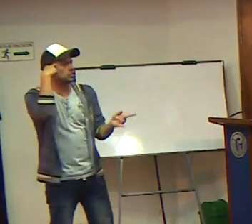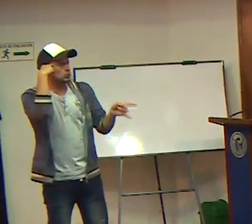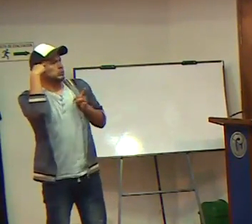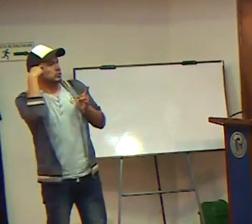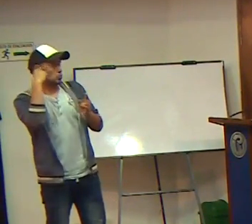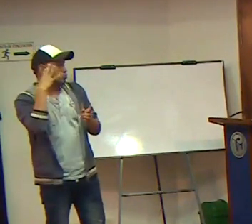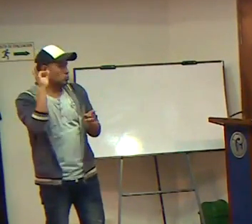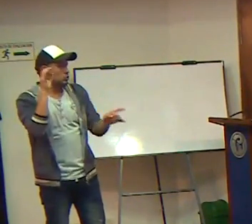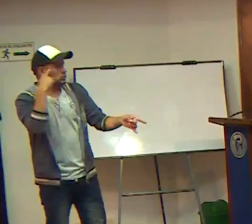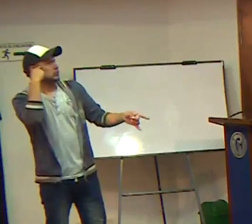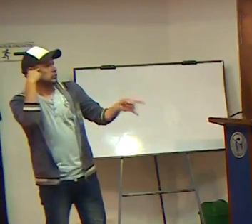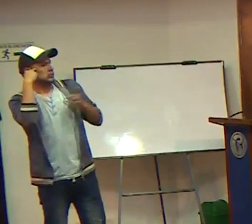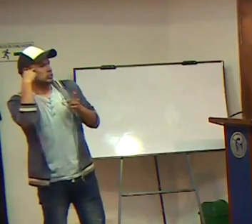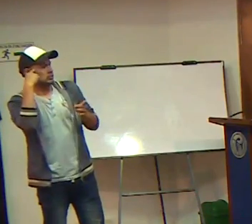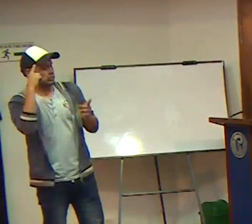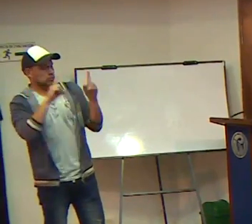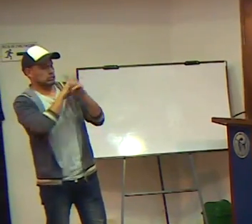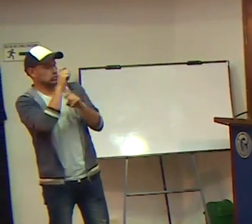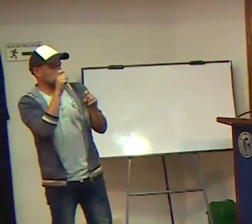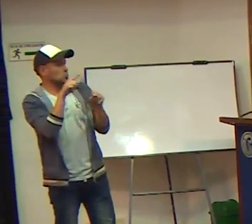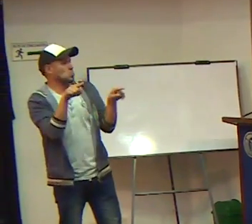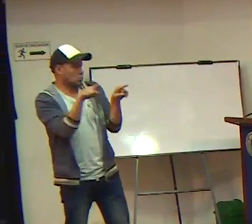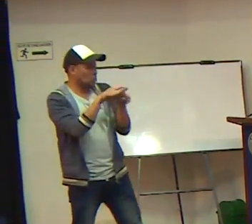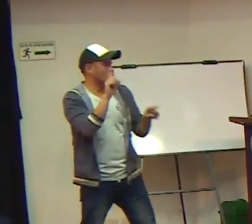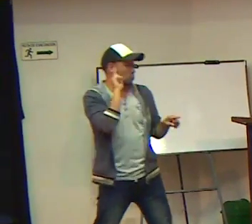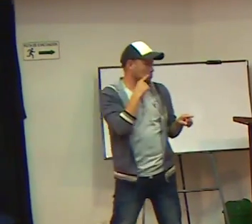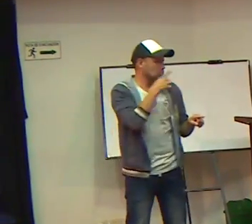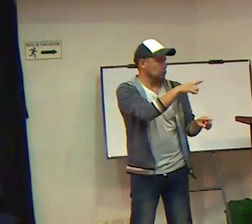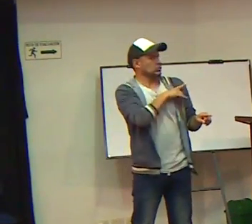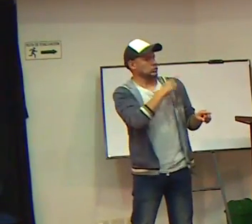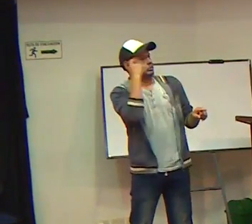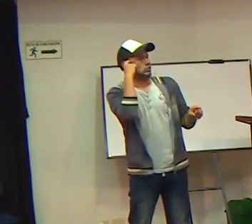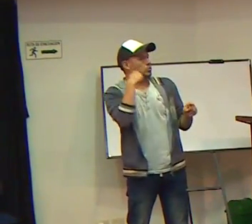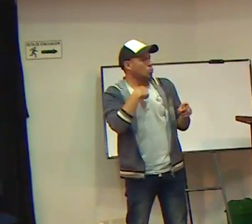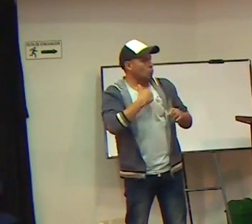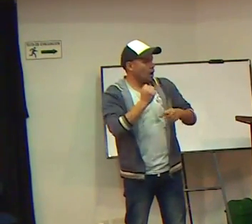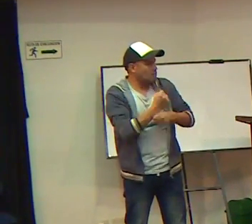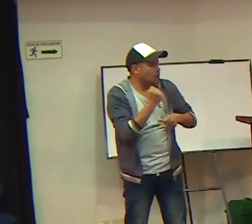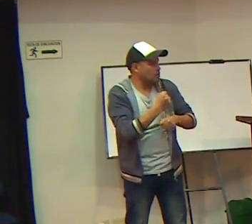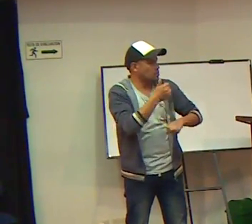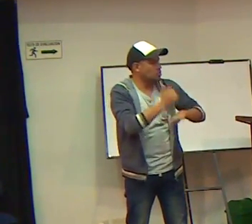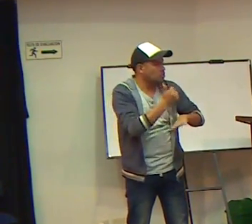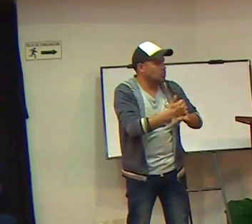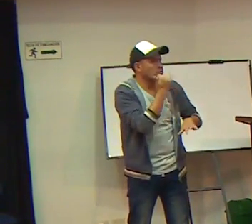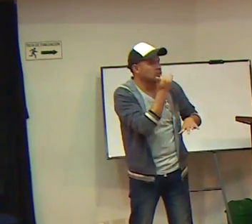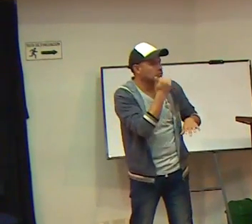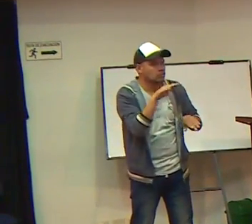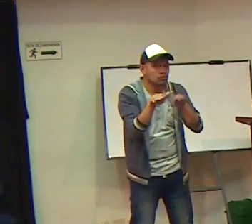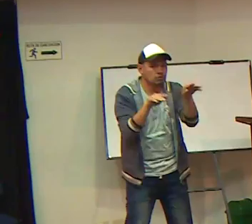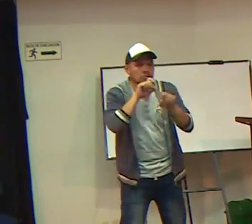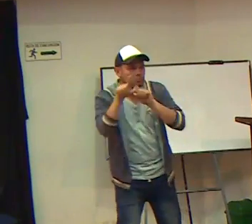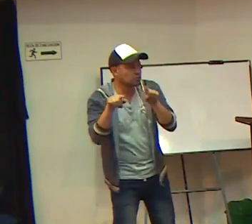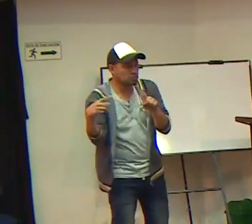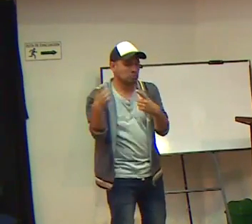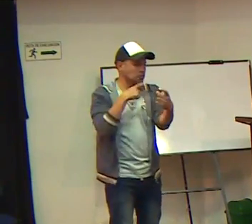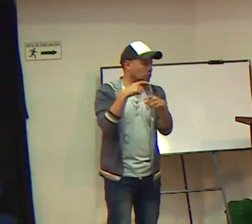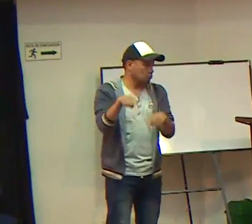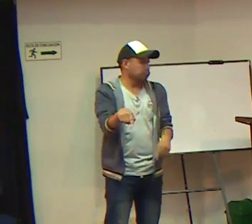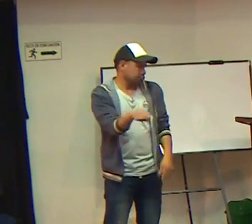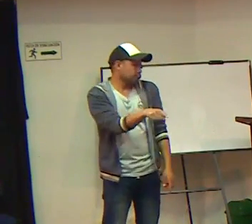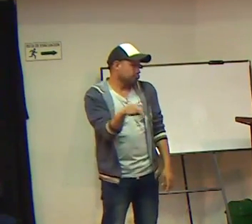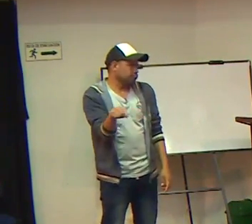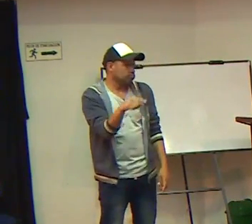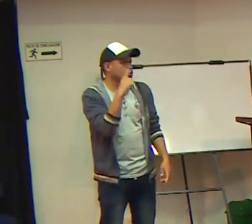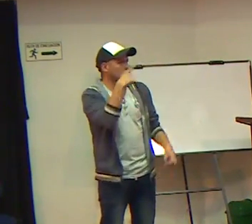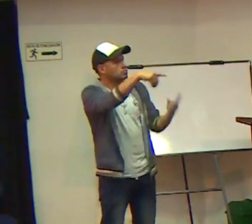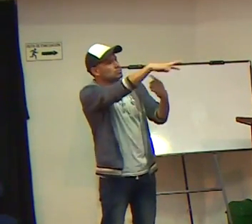vidas, los oyentes pueden, le puede suscitar reflexiones en cuanto al trabajo,